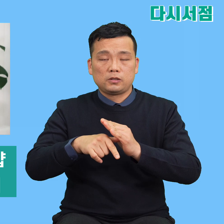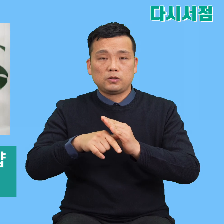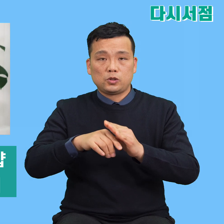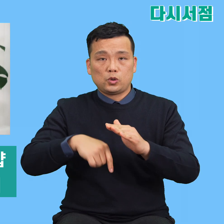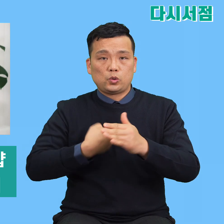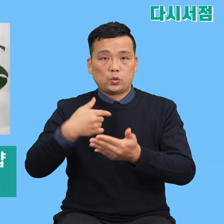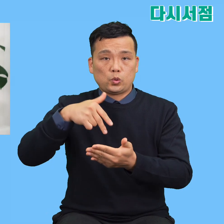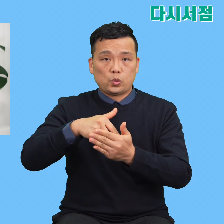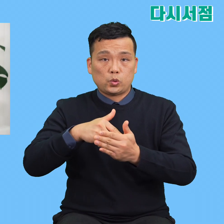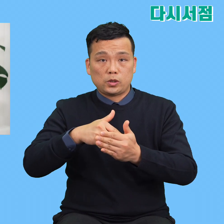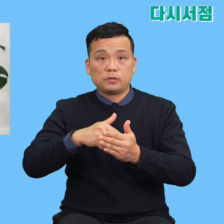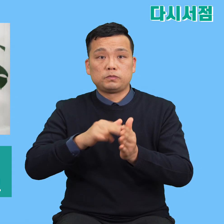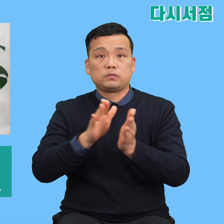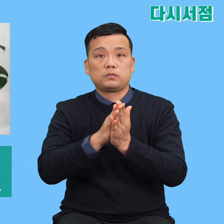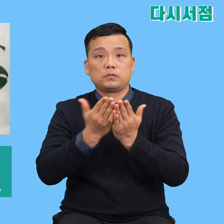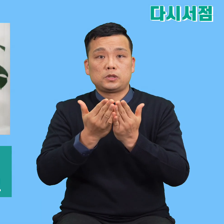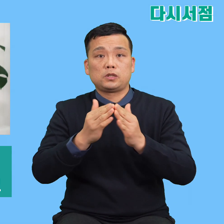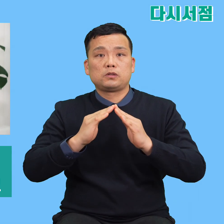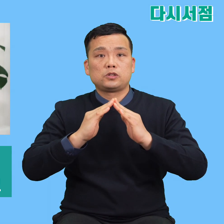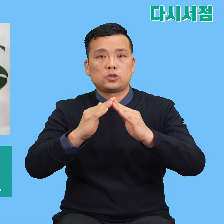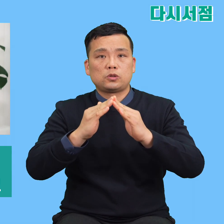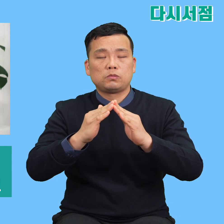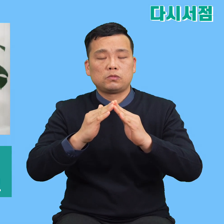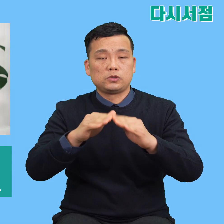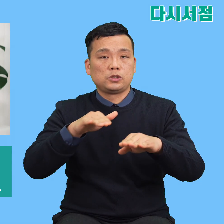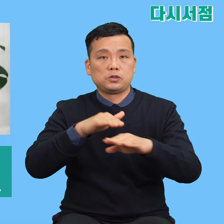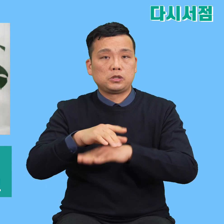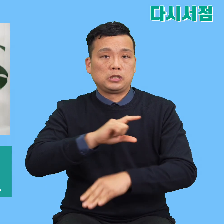이름으로 불렸는데 많이 없었어요. 전국에